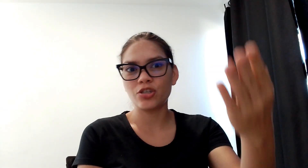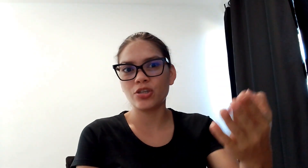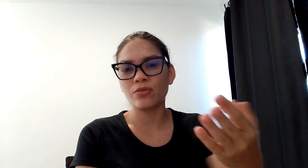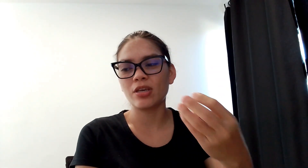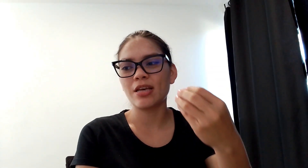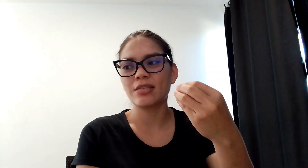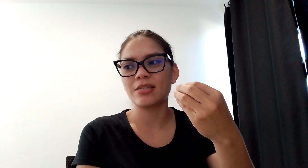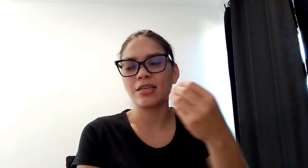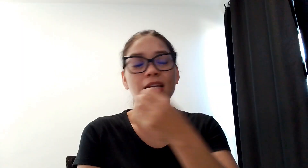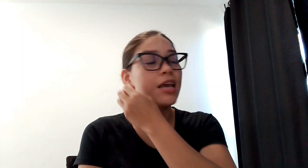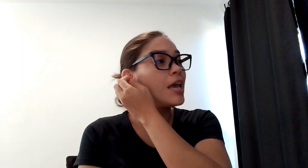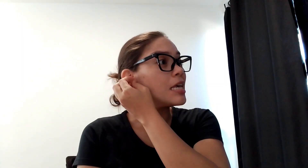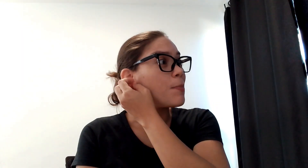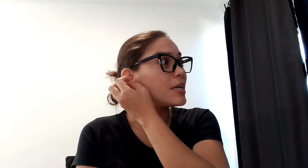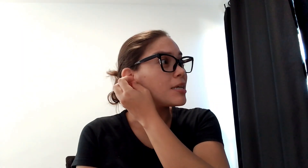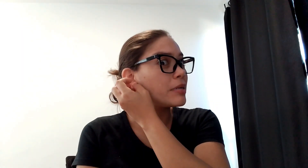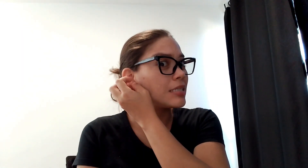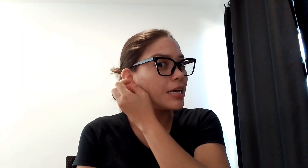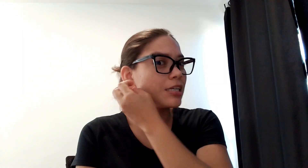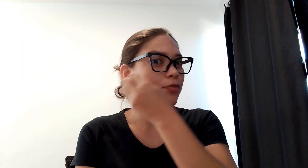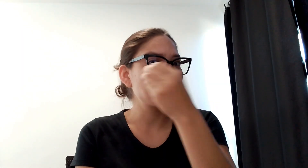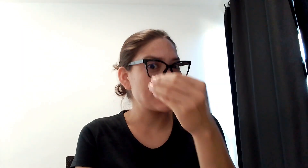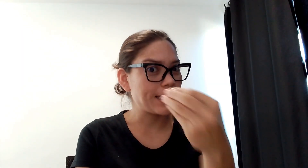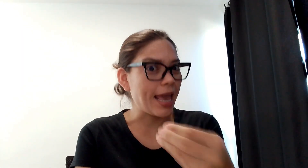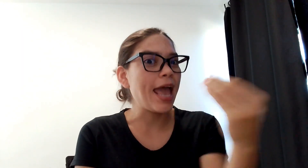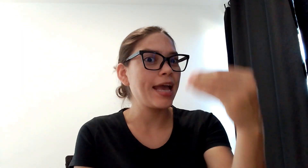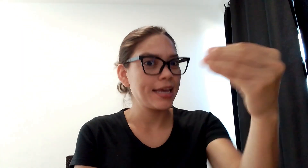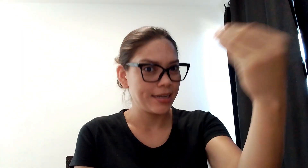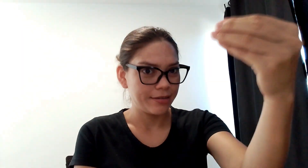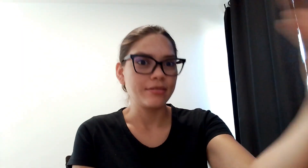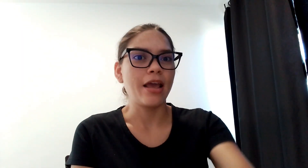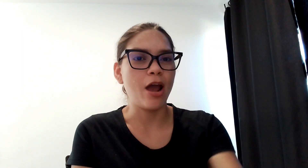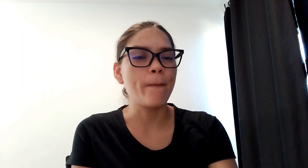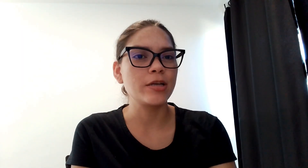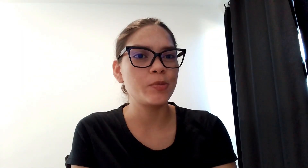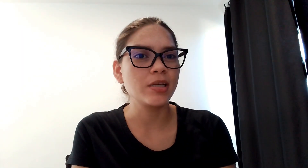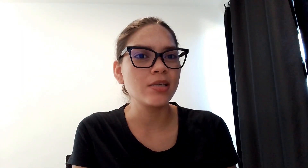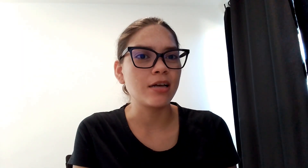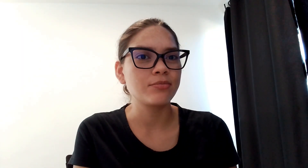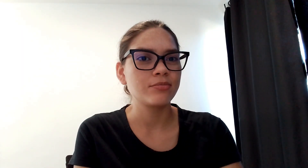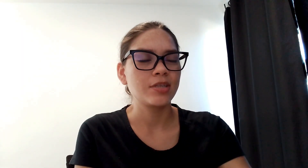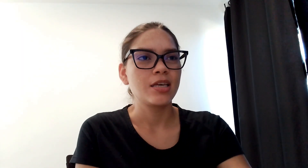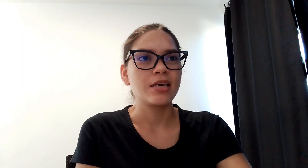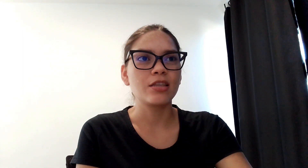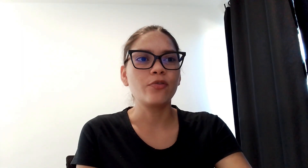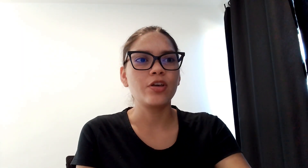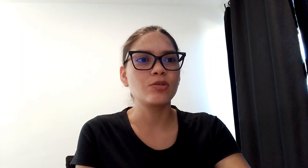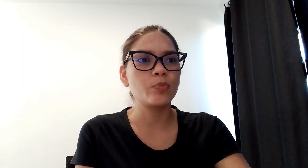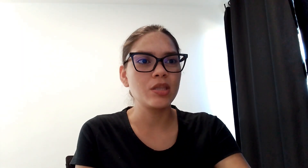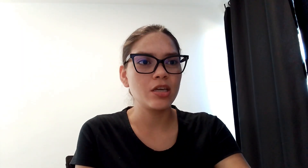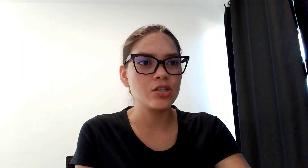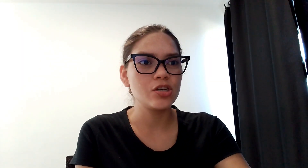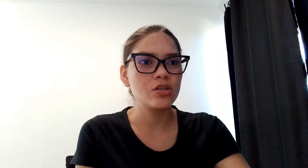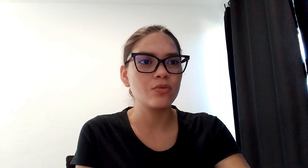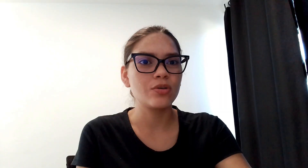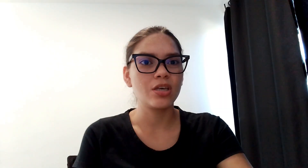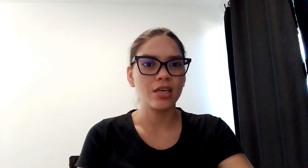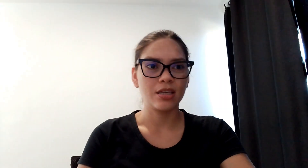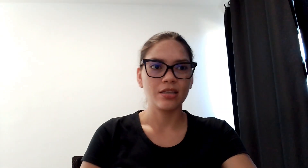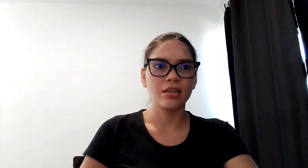sentido, que passe a mensagem que você quer realmente passar, que não fique subentendido, que não